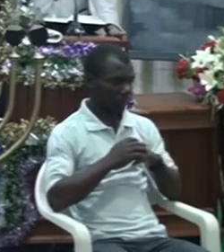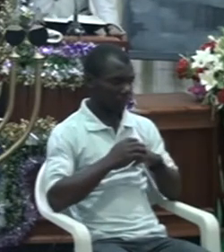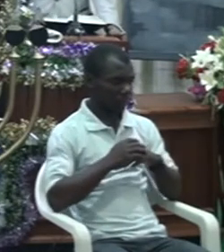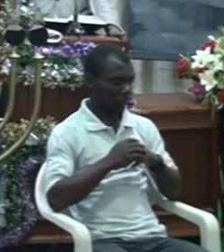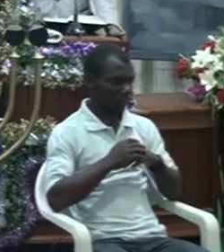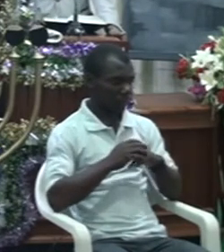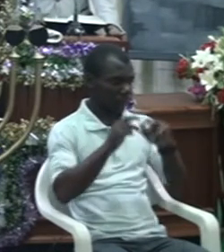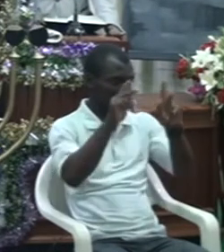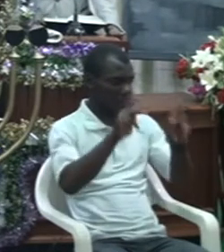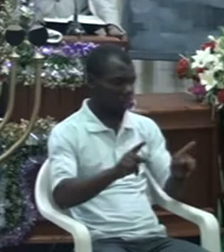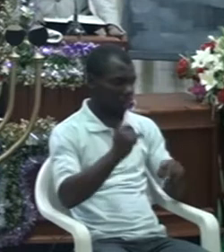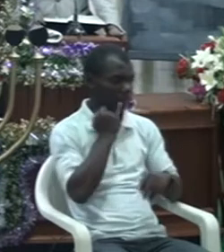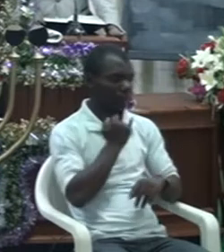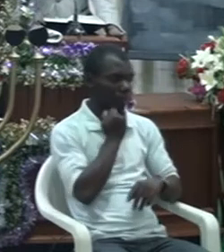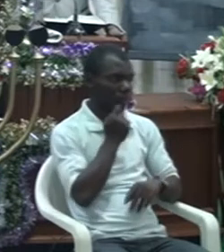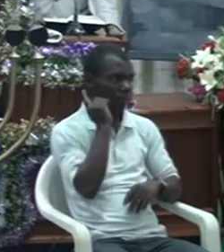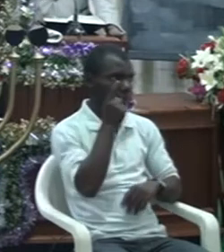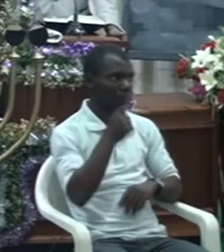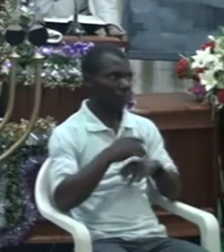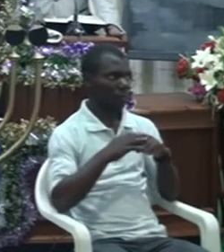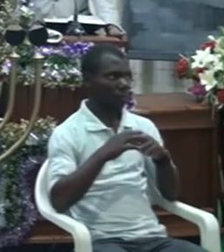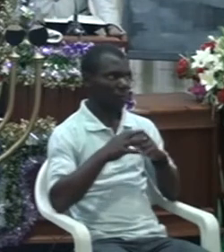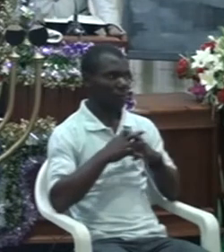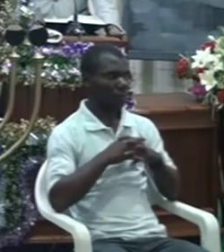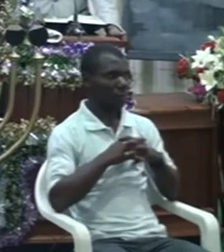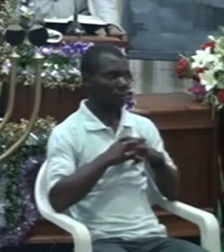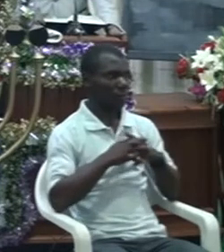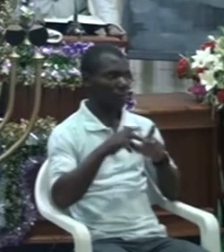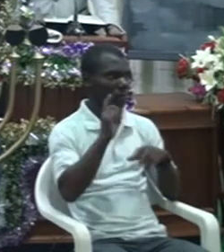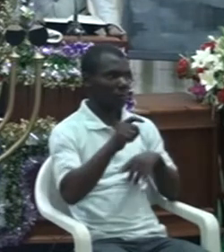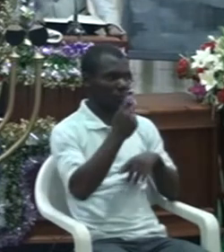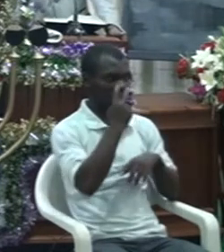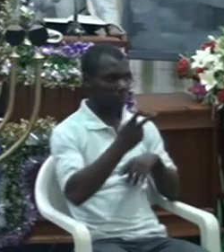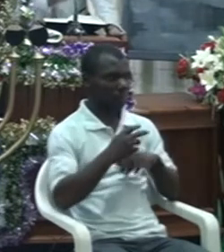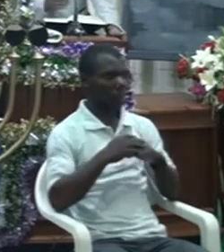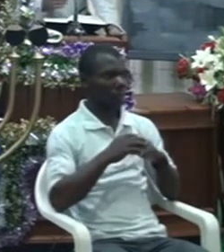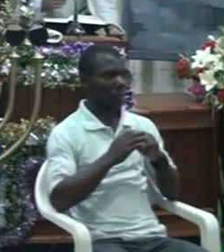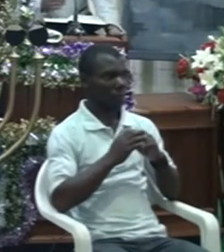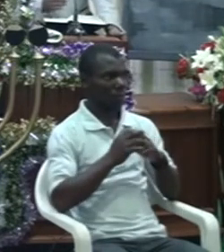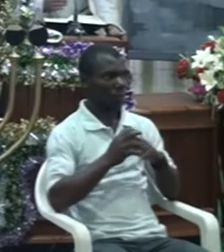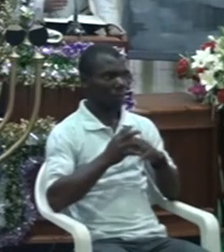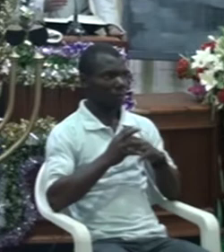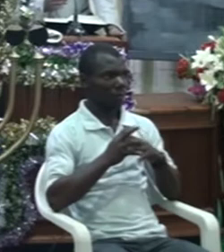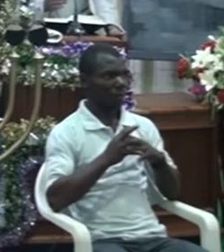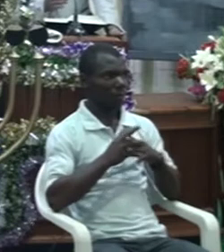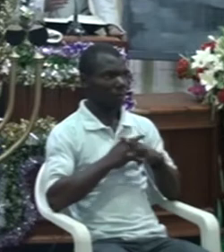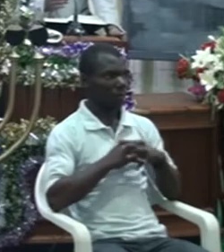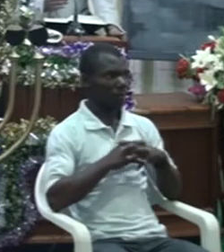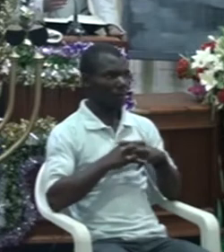à Israël. Quelle était la position d'Israël? Il faut voir. Il faut s'y voir.